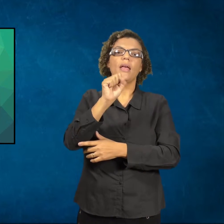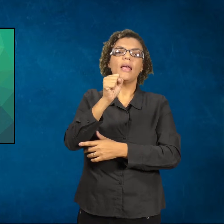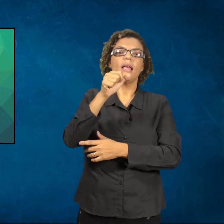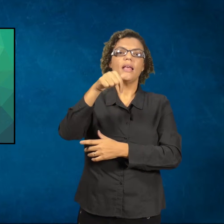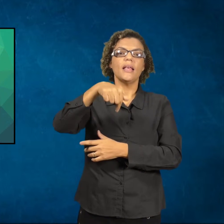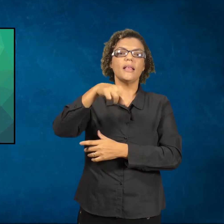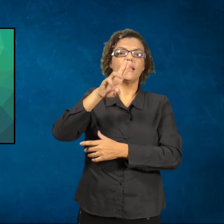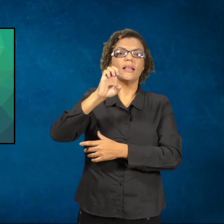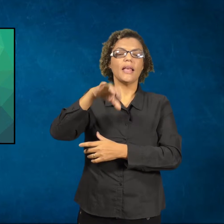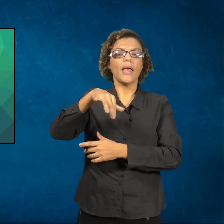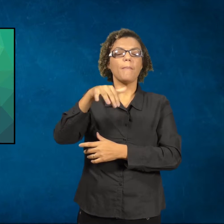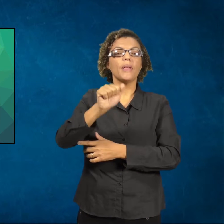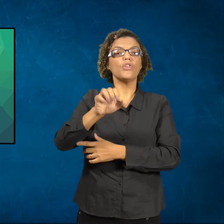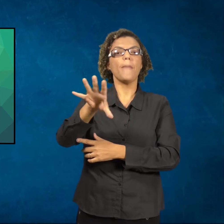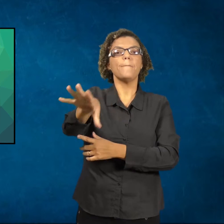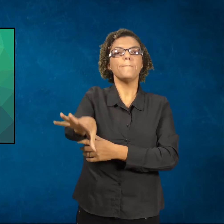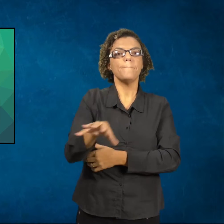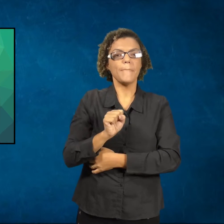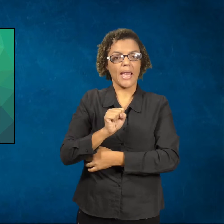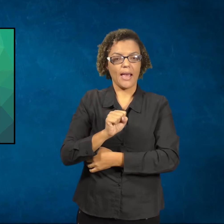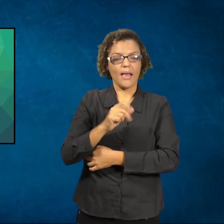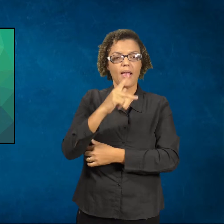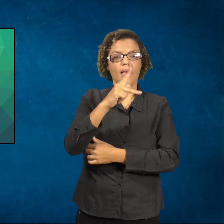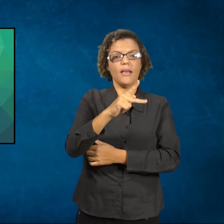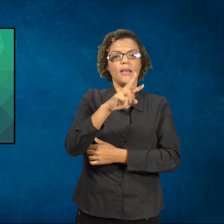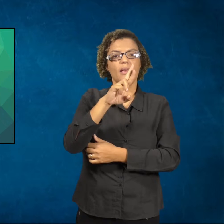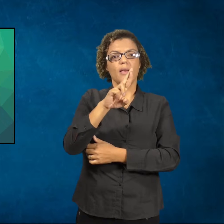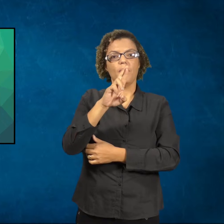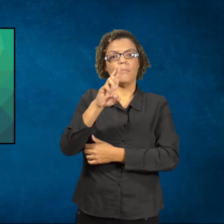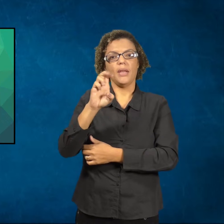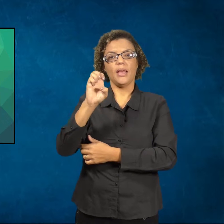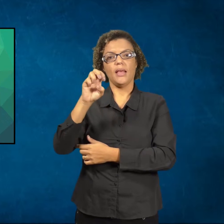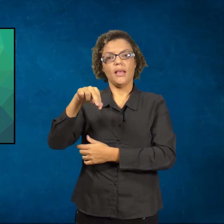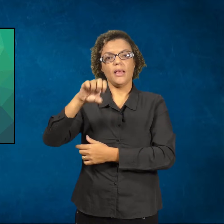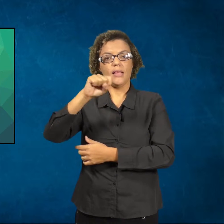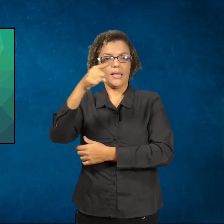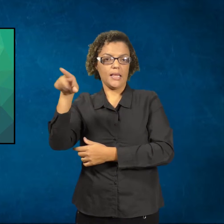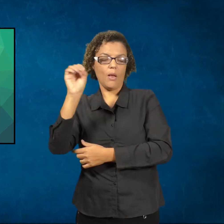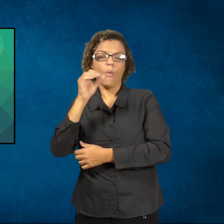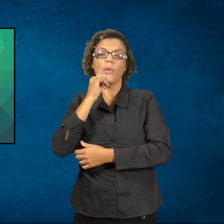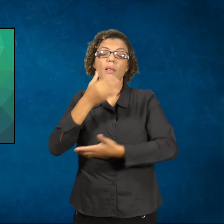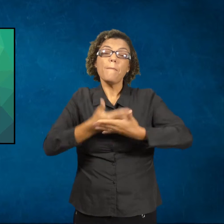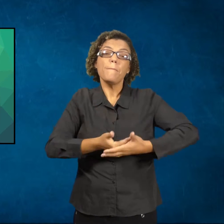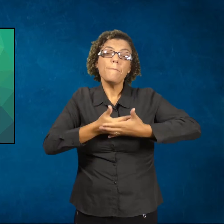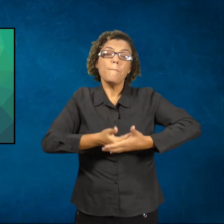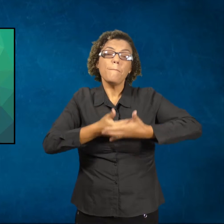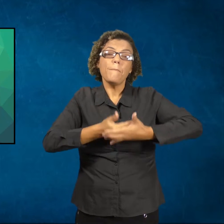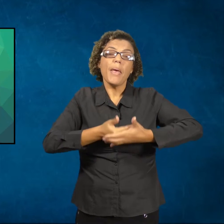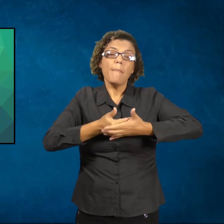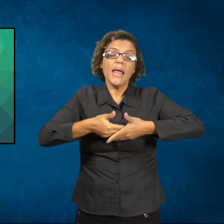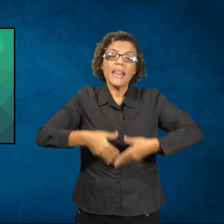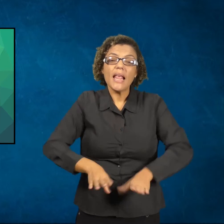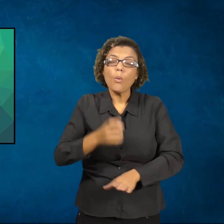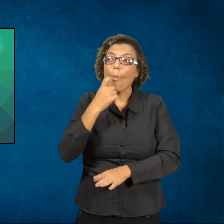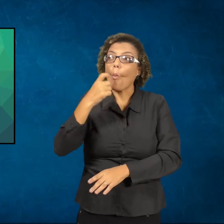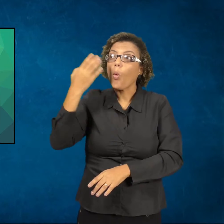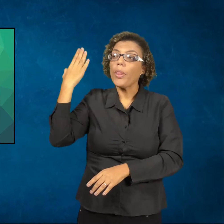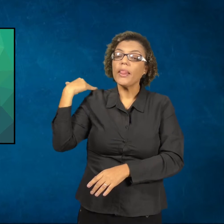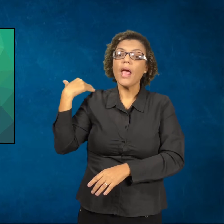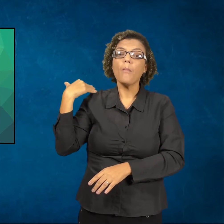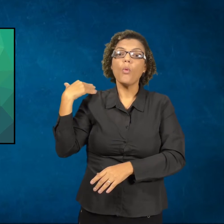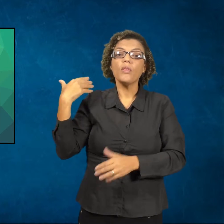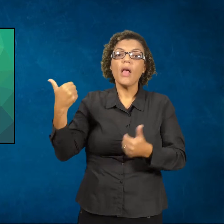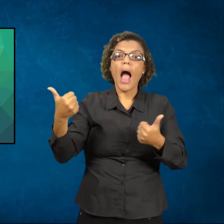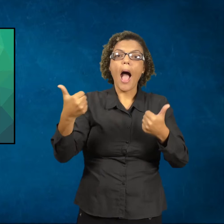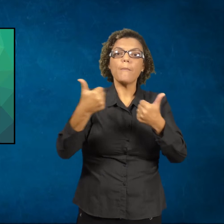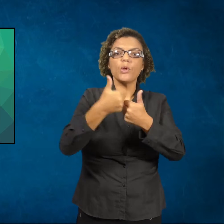pegar, que é uma coisa que criança recém-nascida já tem. Pega a criança recém-nascida, chega alguma coisa, ela pega. A criança tem 2